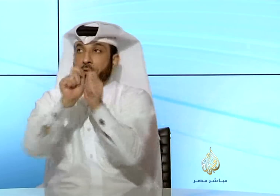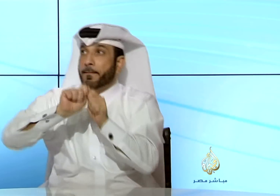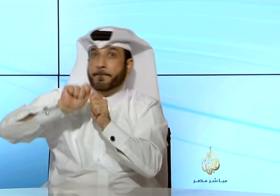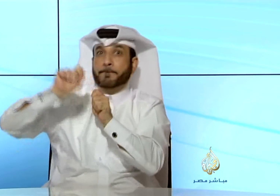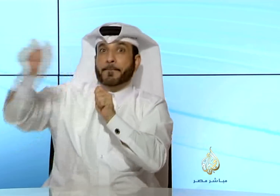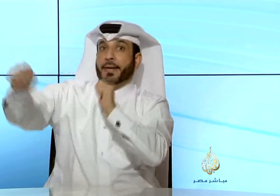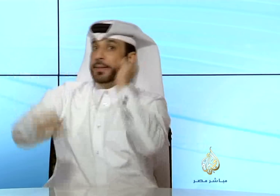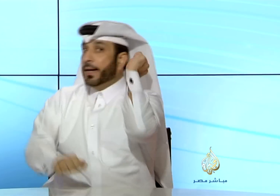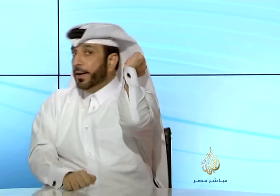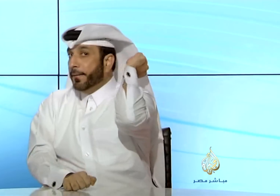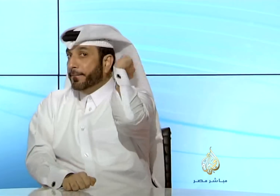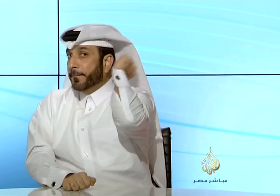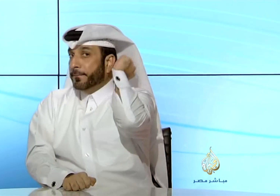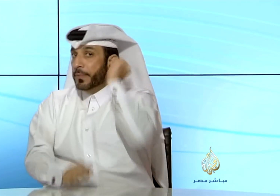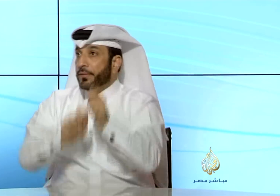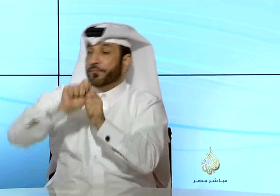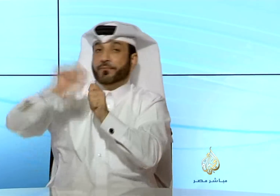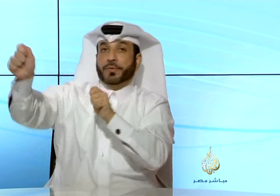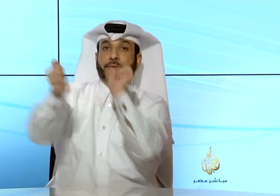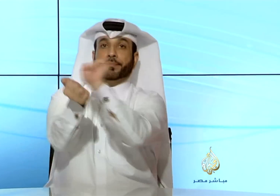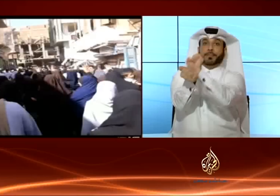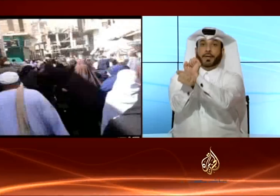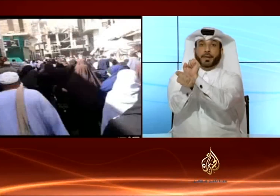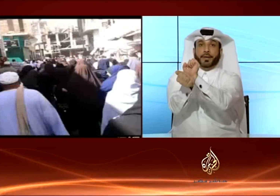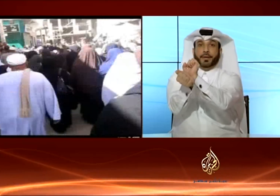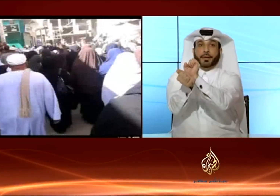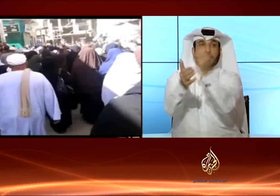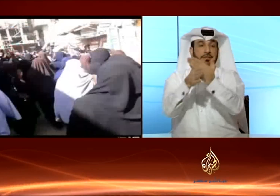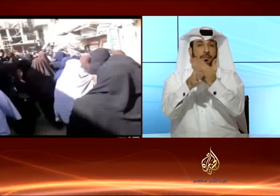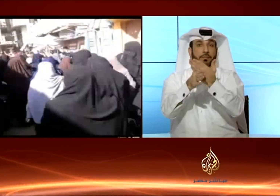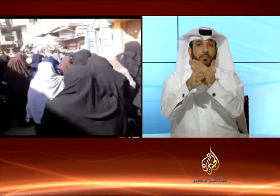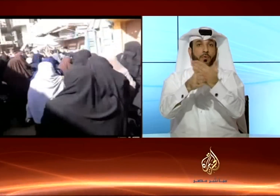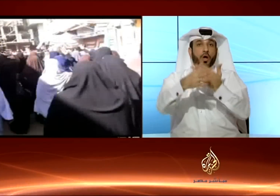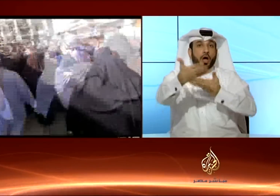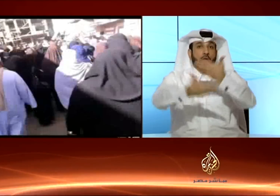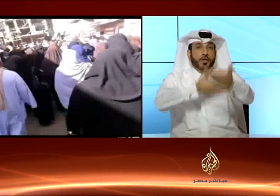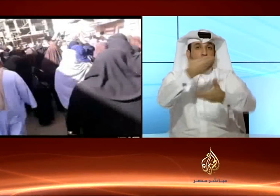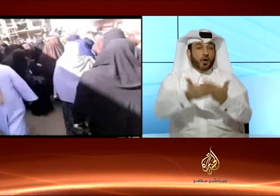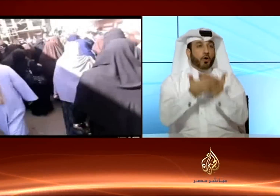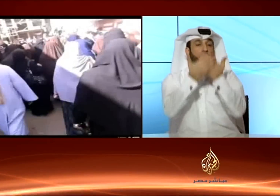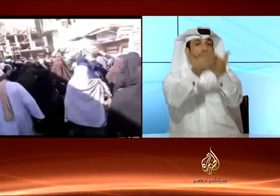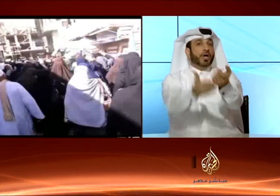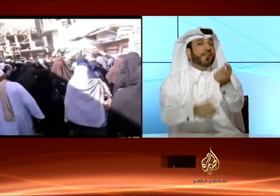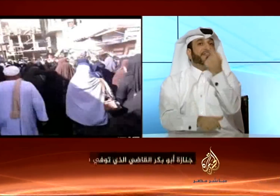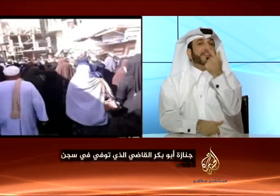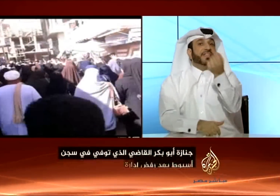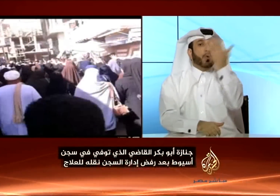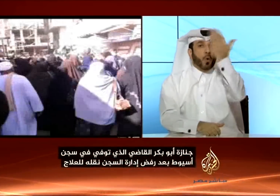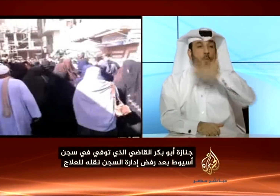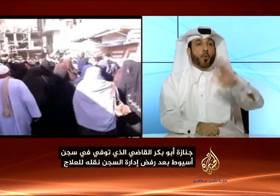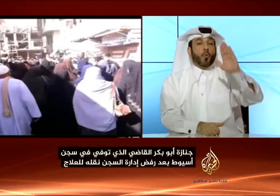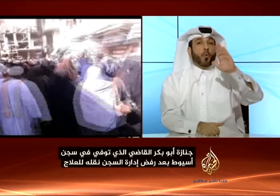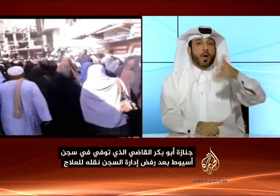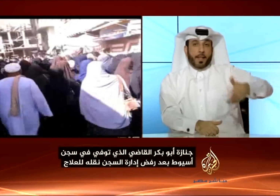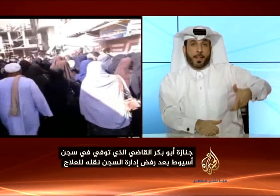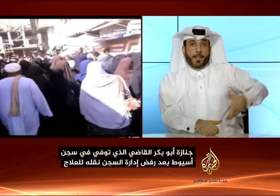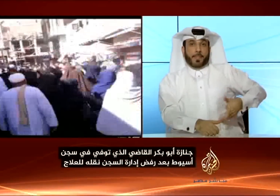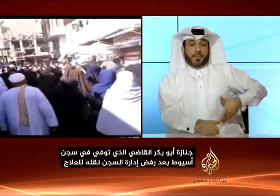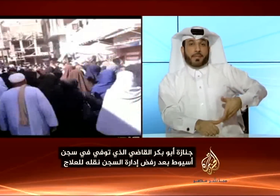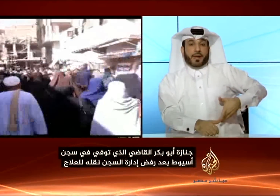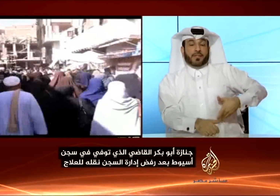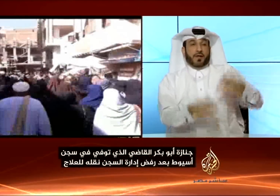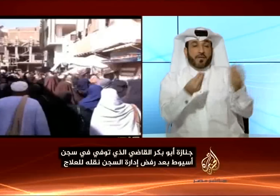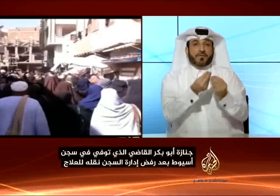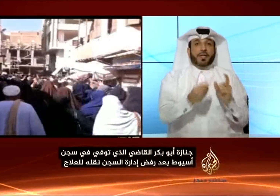داخل سجن اسيوط العمومي بعد تعنت الاداره في تقديم العلاج له وهو مصاب بسرطان